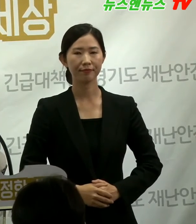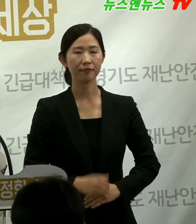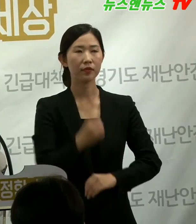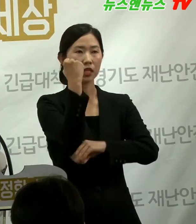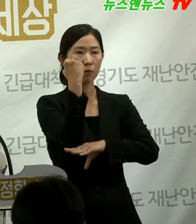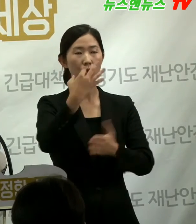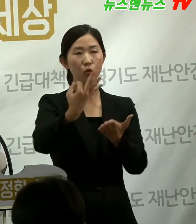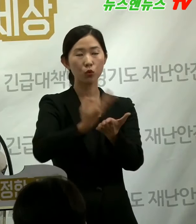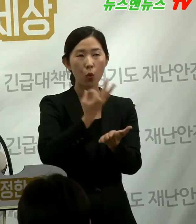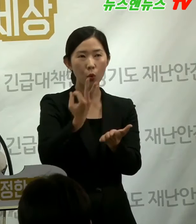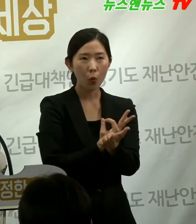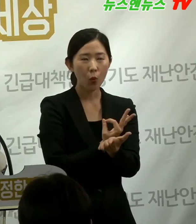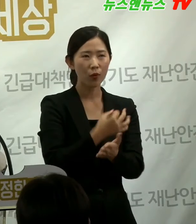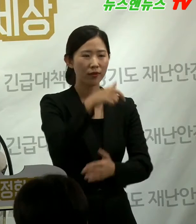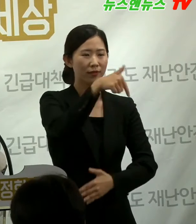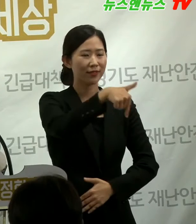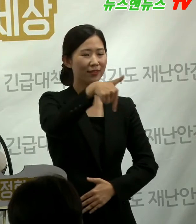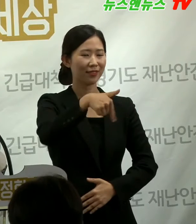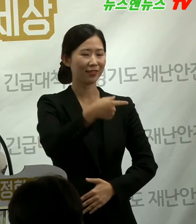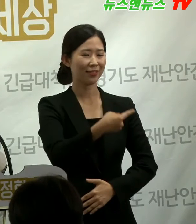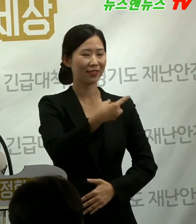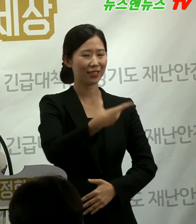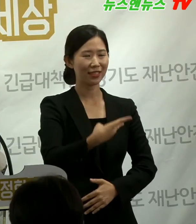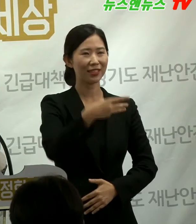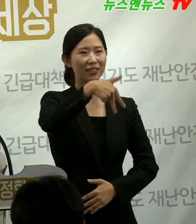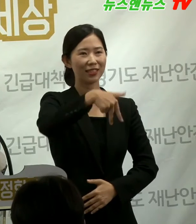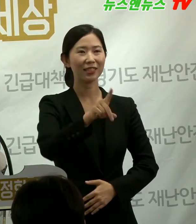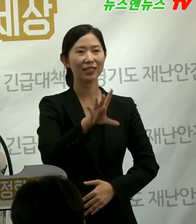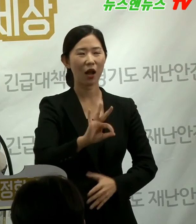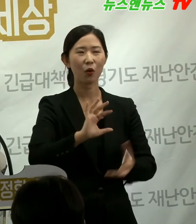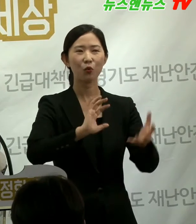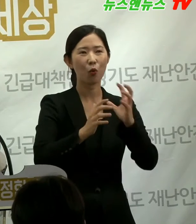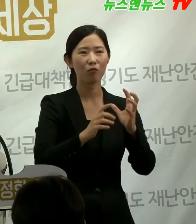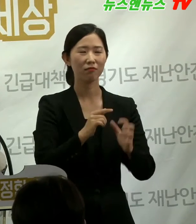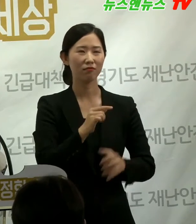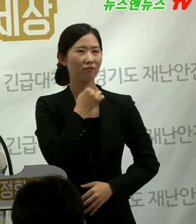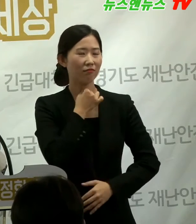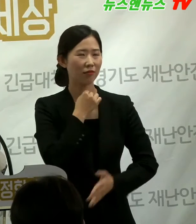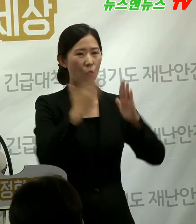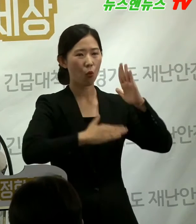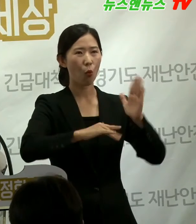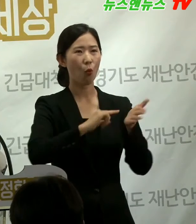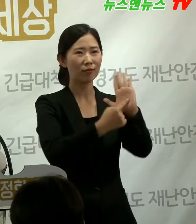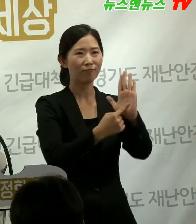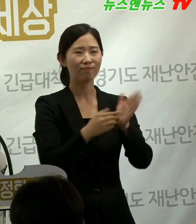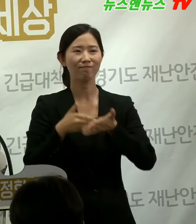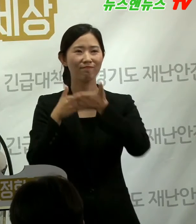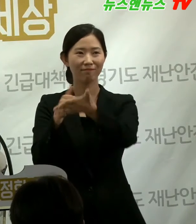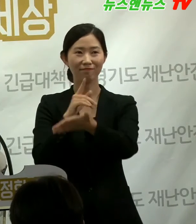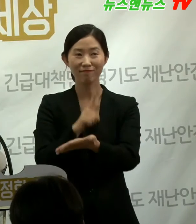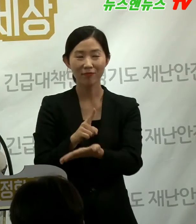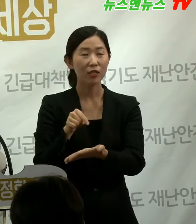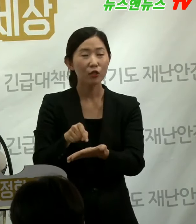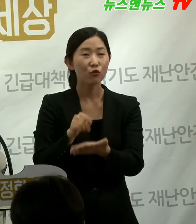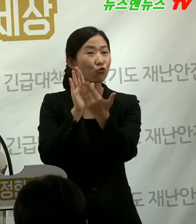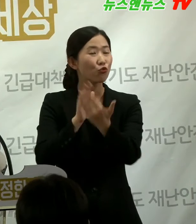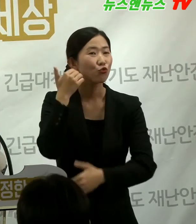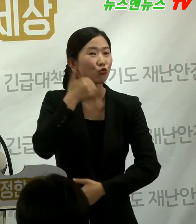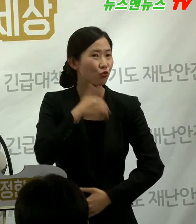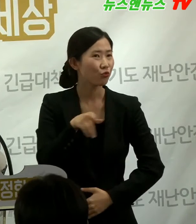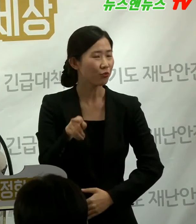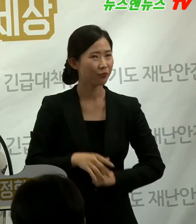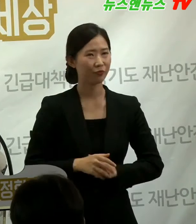기본소득 끝장 토론을 제안하셨는데 네. 그 대상은 좀 어떻게 염두에 두고 싶은지 궁금하고요. 그 서울시에서는 중위소득으로